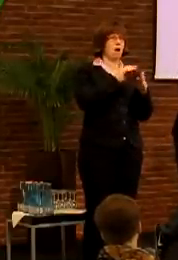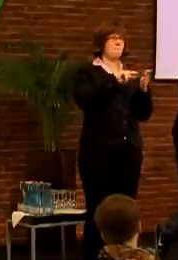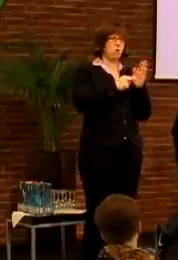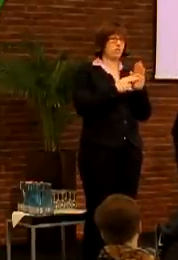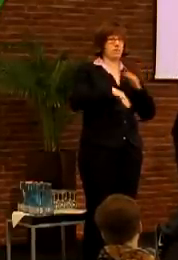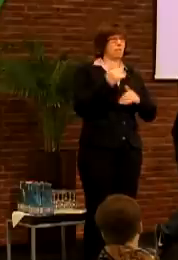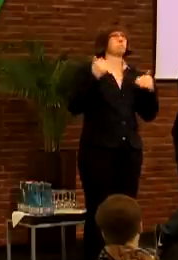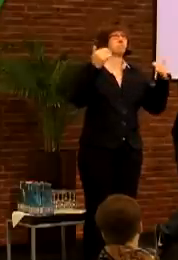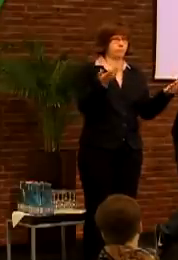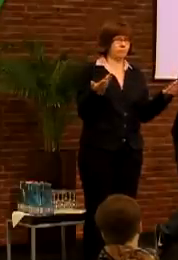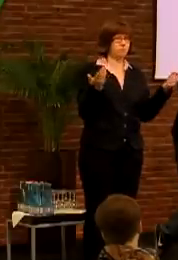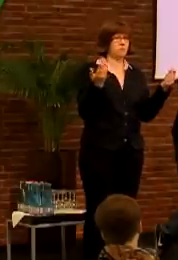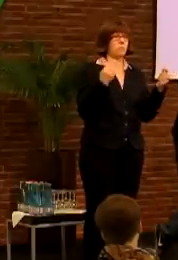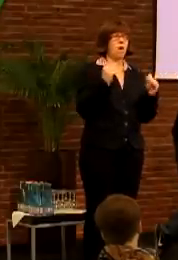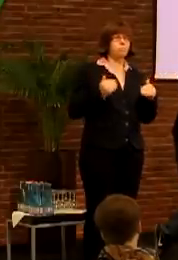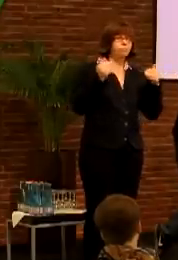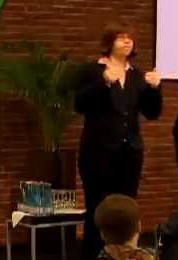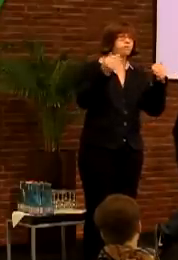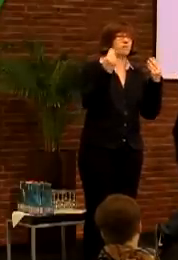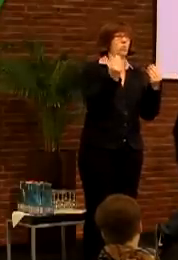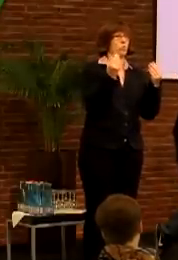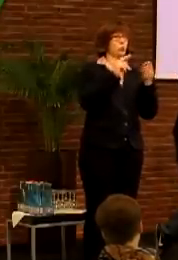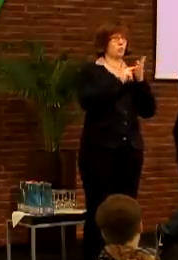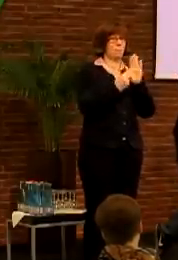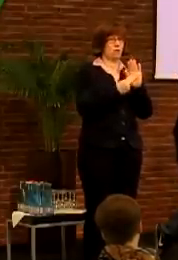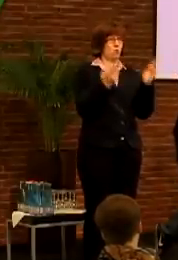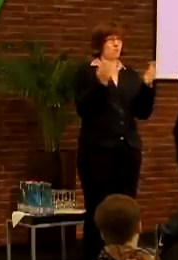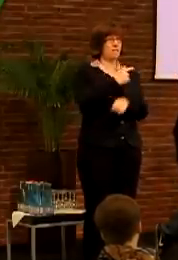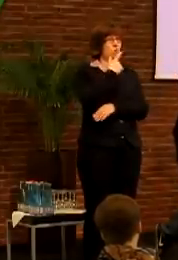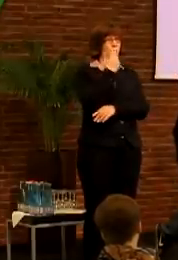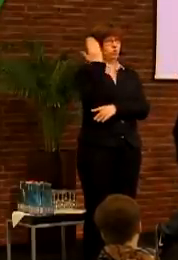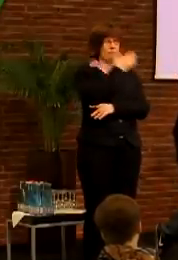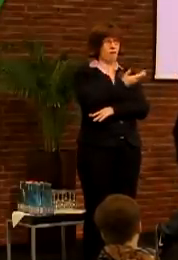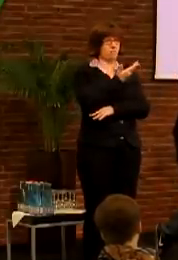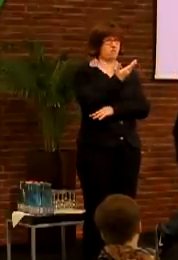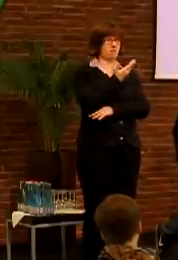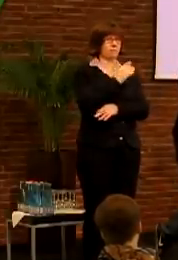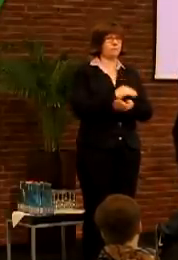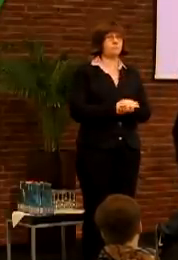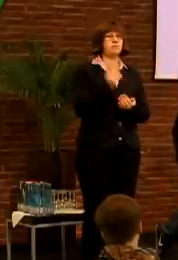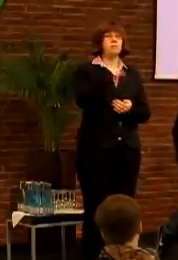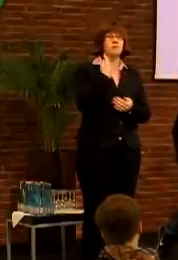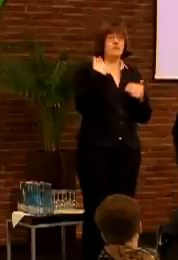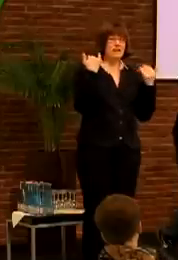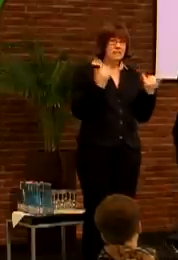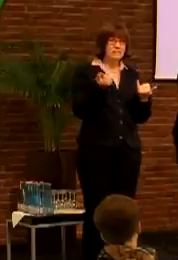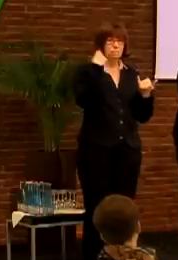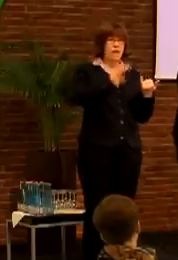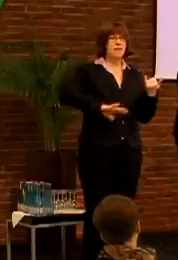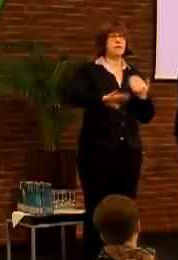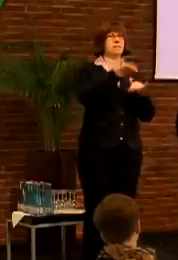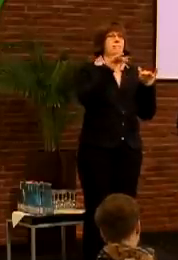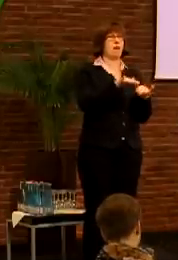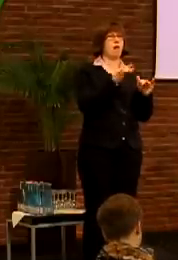Liegenschaftspolitik vertagt. Vertagung, das ist die Methode Rot-Schwarz. Wir haben es also in Berlin mit